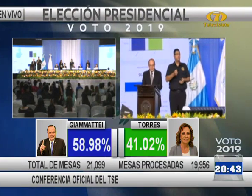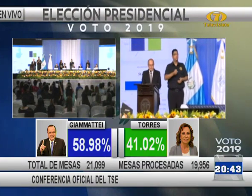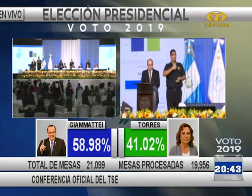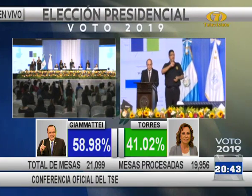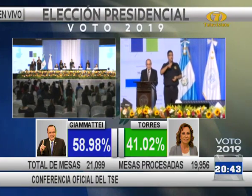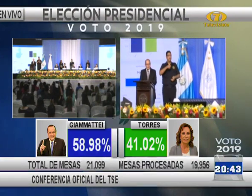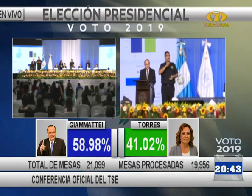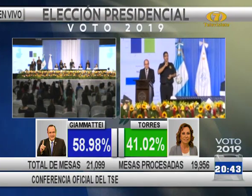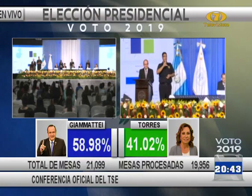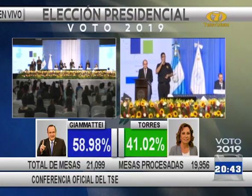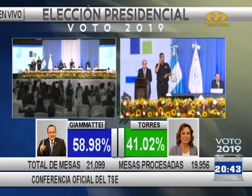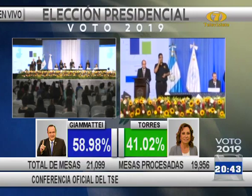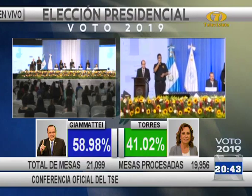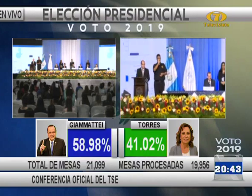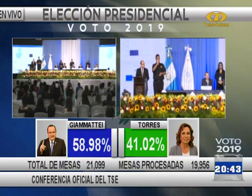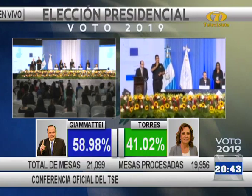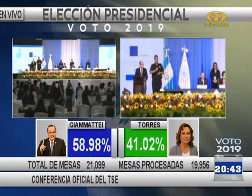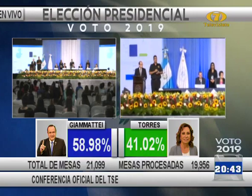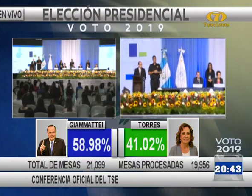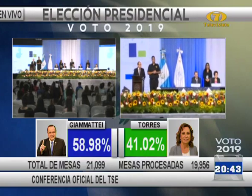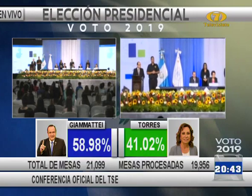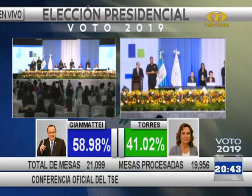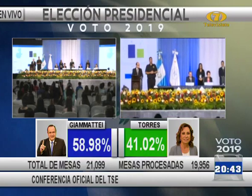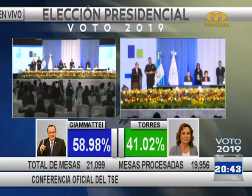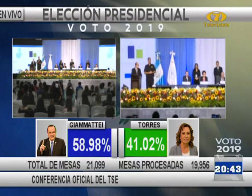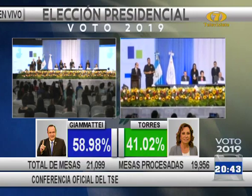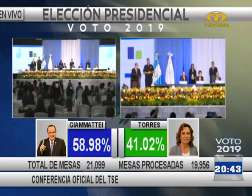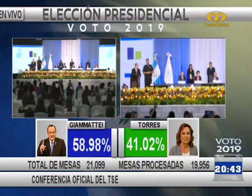René Solórzano Barrios.